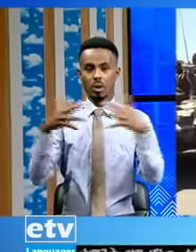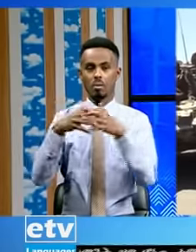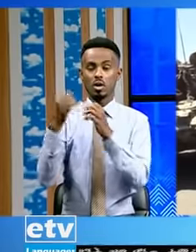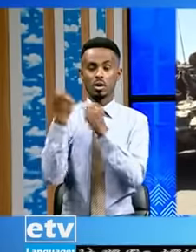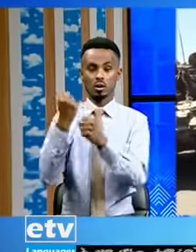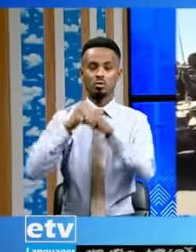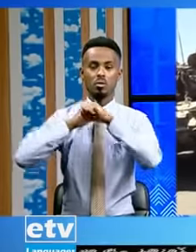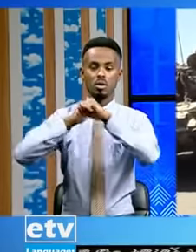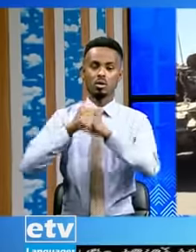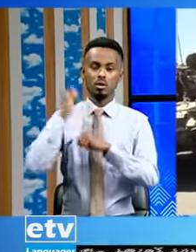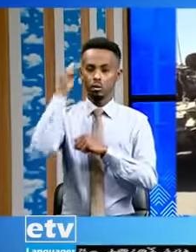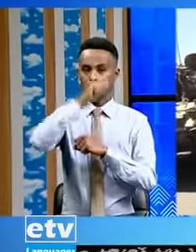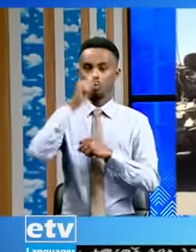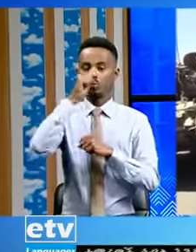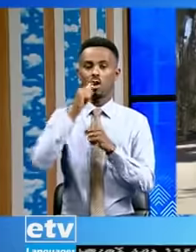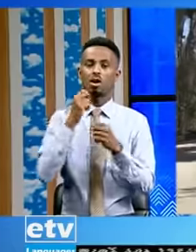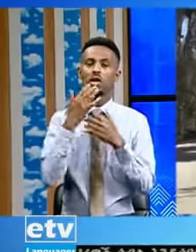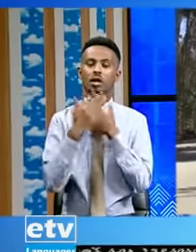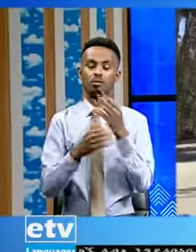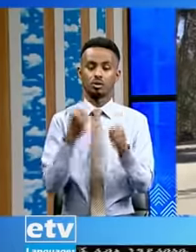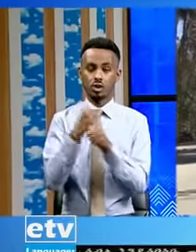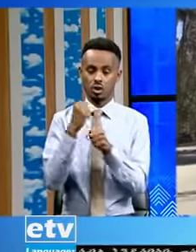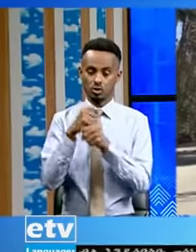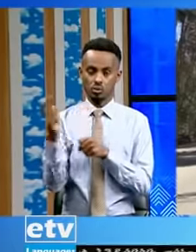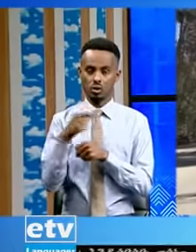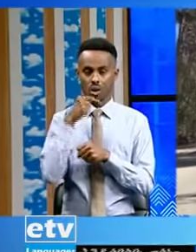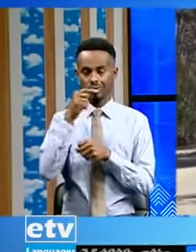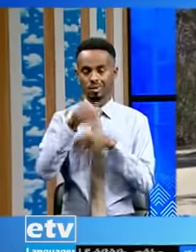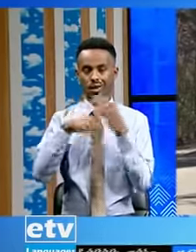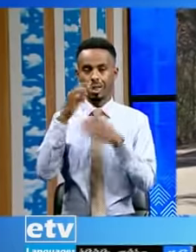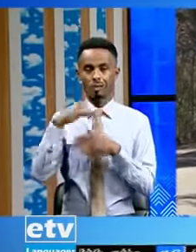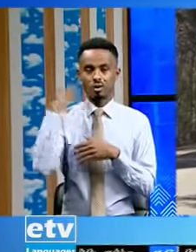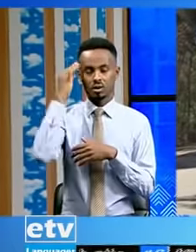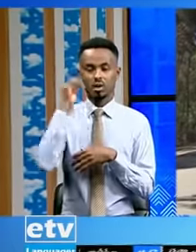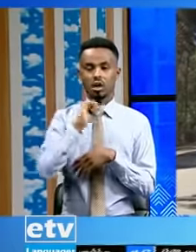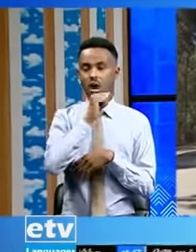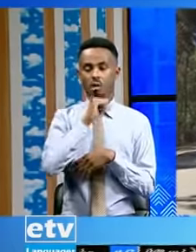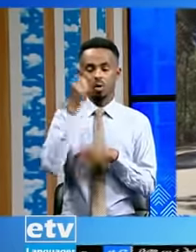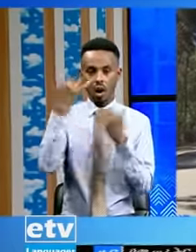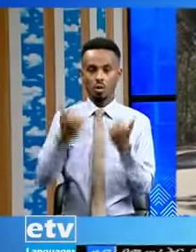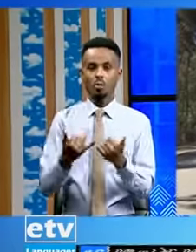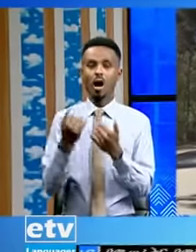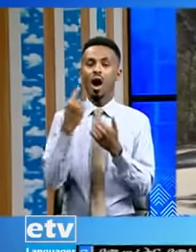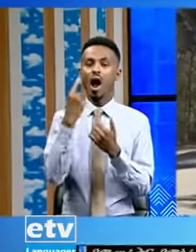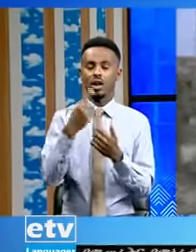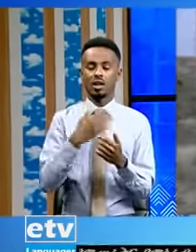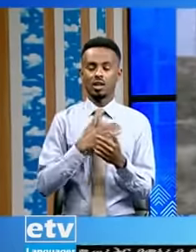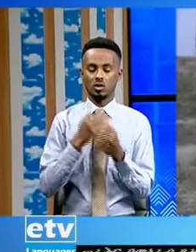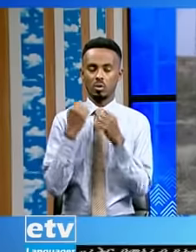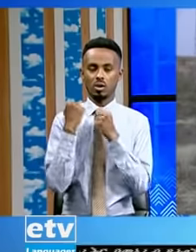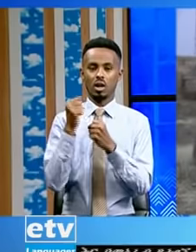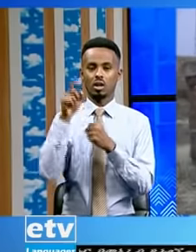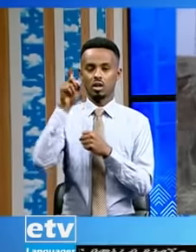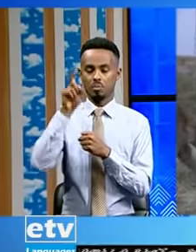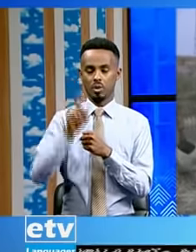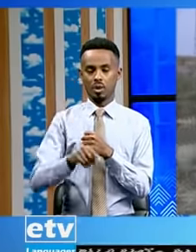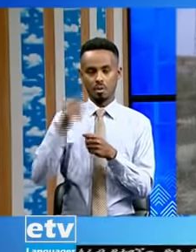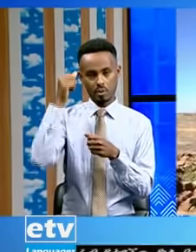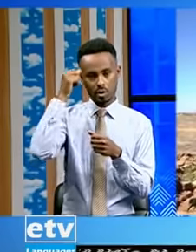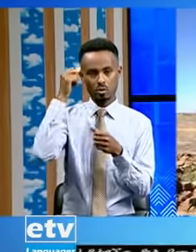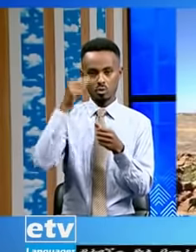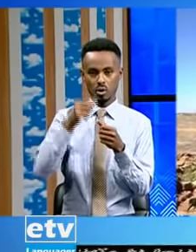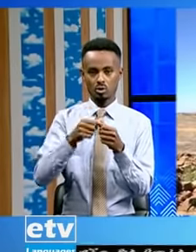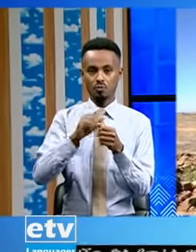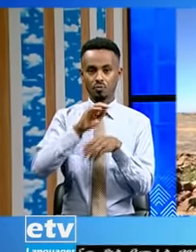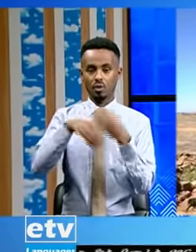ክንድ መመከት የኢትዮጵያውያን የደም ስሬታቸው መሆኑን የተናገሩት ጠቅላይ ሚኒስትር አብይ አሁንም አንድነታችንን ማጠናከር እንደሚገባም